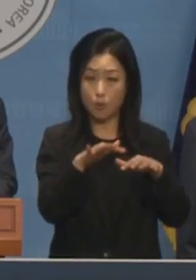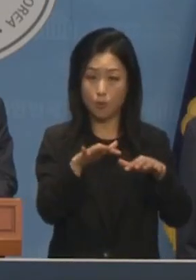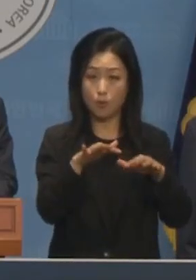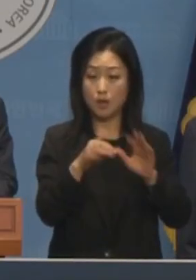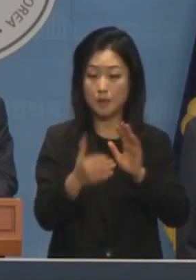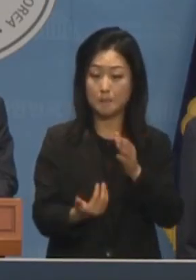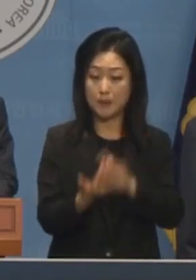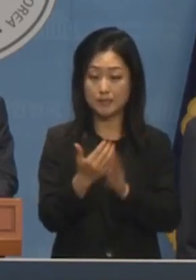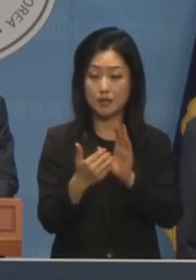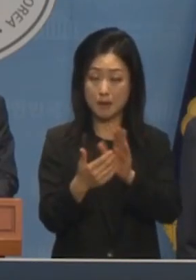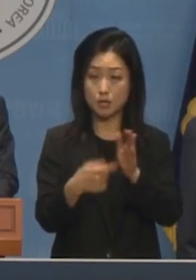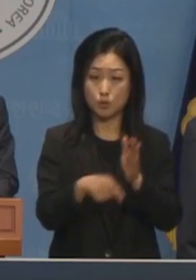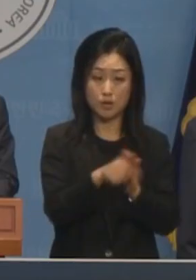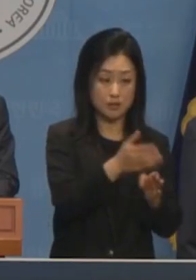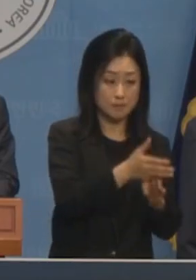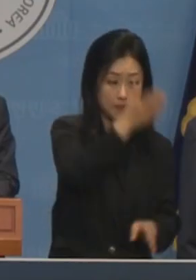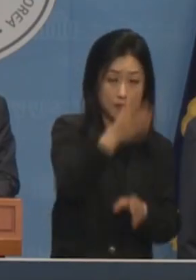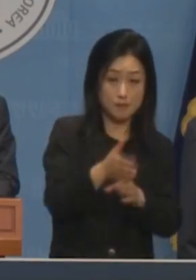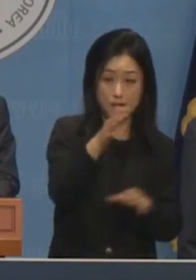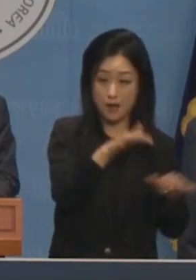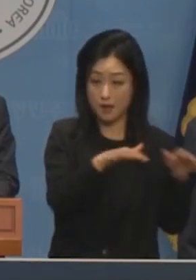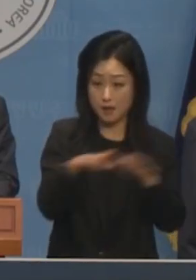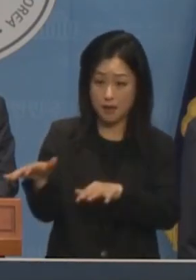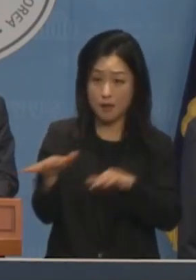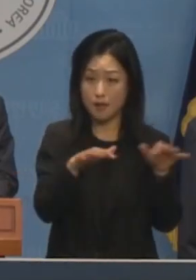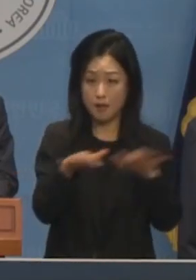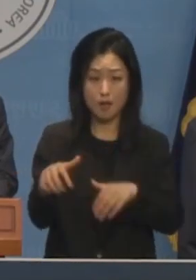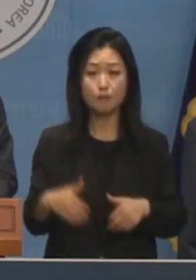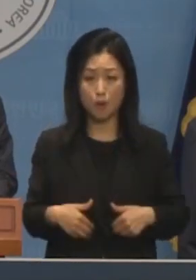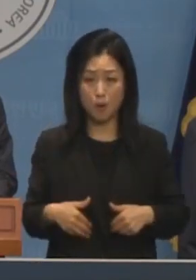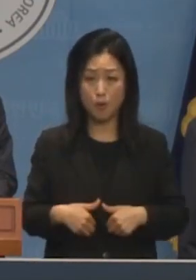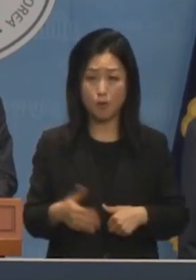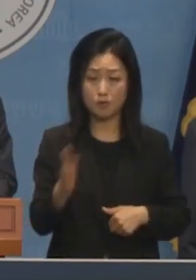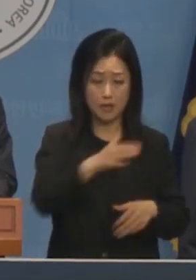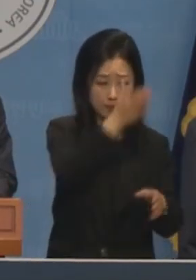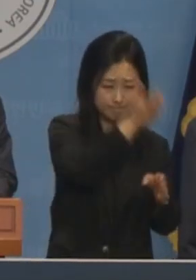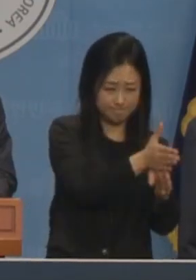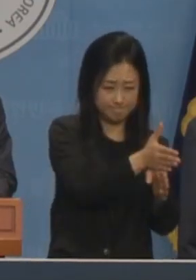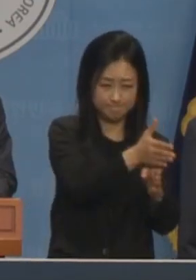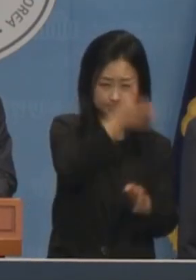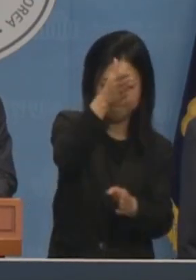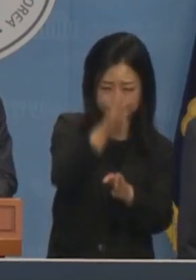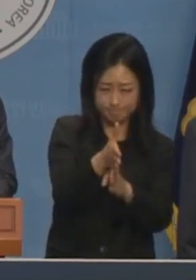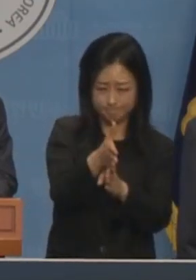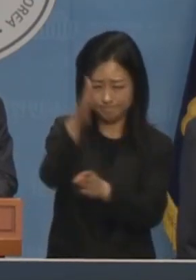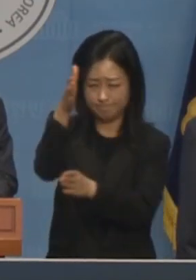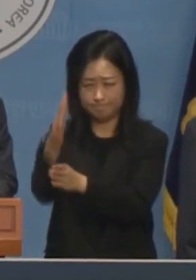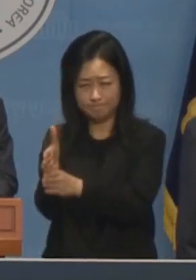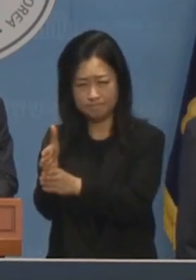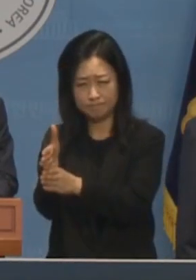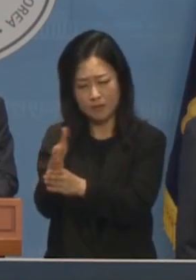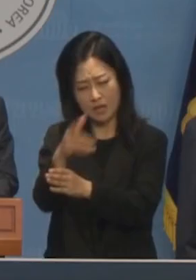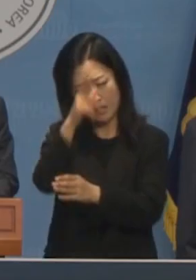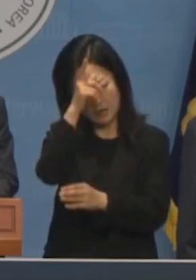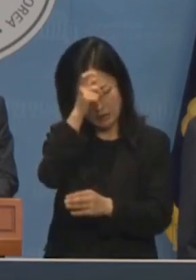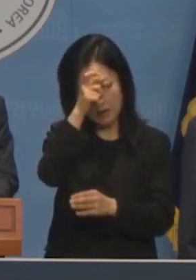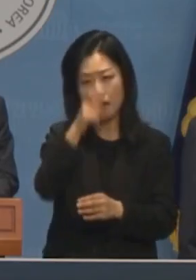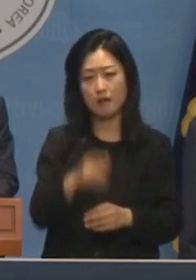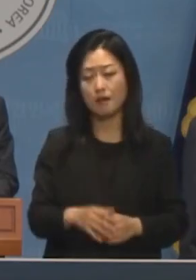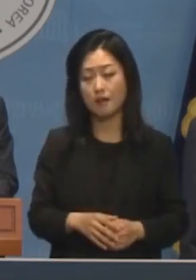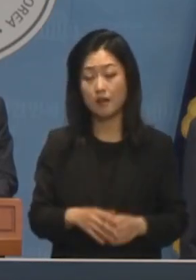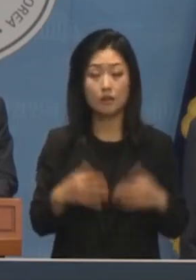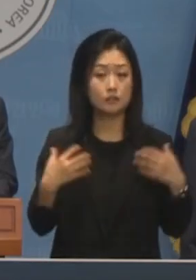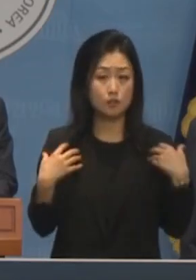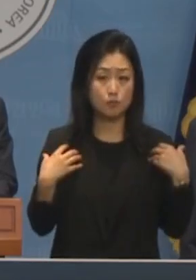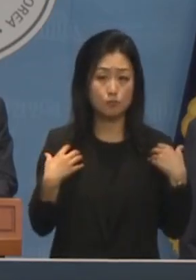개방이 아닌 녹조를 악화시키는 보재가동 정책으로 민의를 역행하고 있습니다.